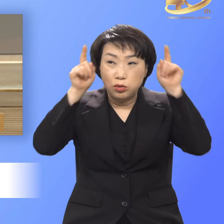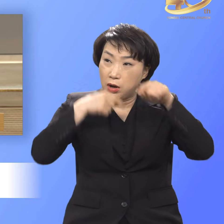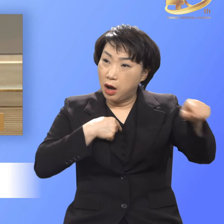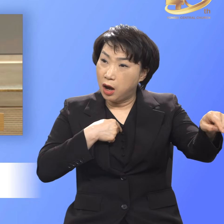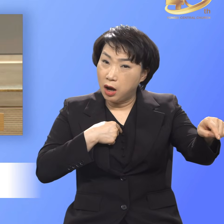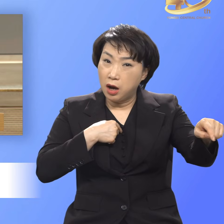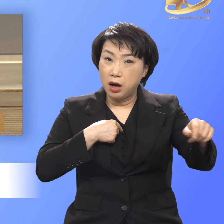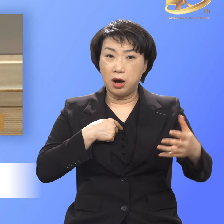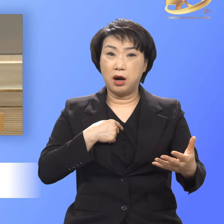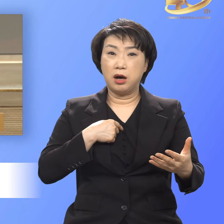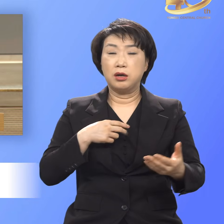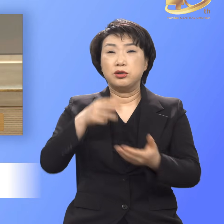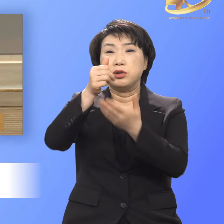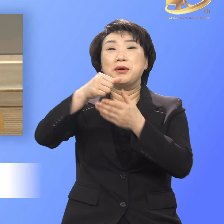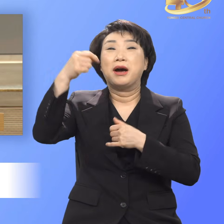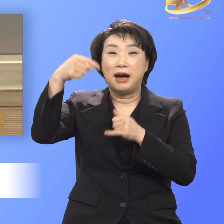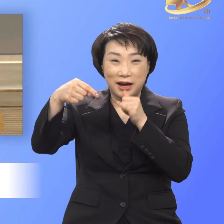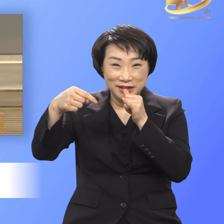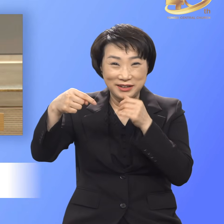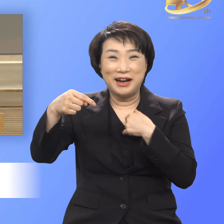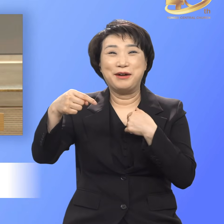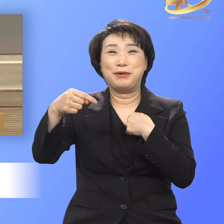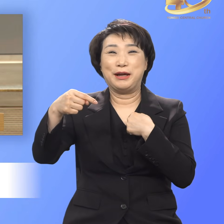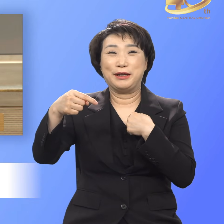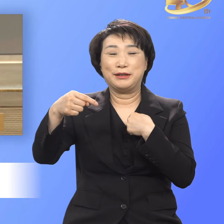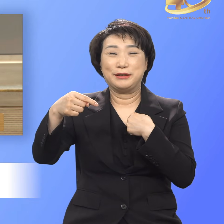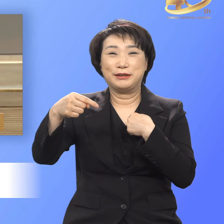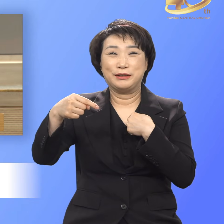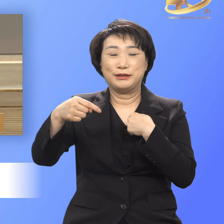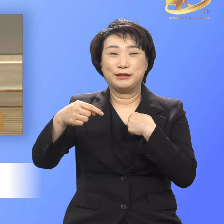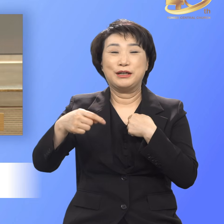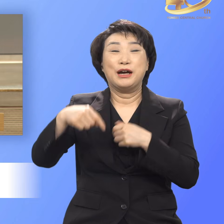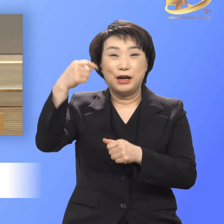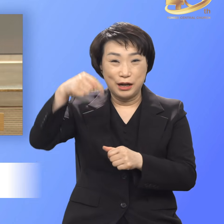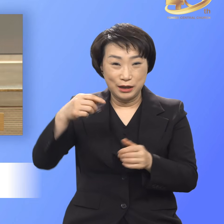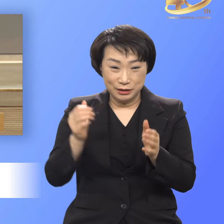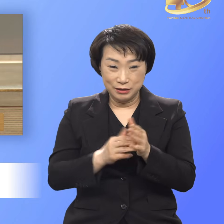간다. 주님이 일러줬다.